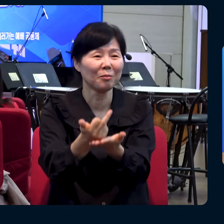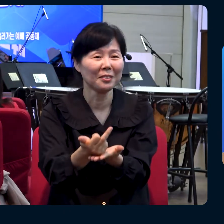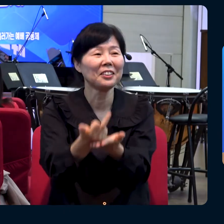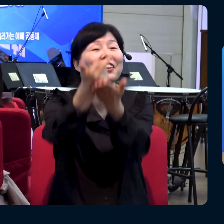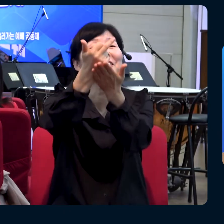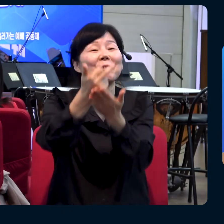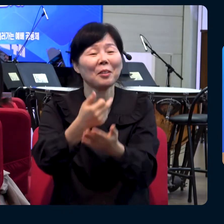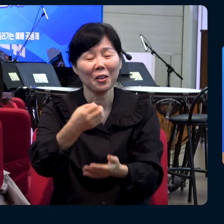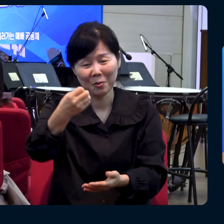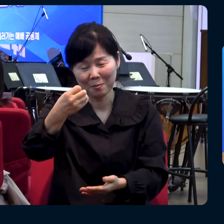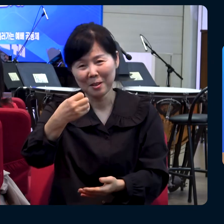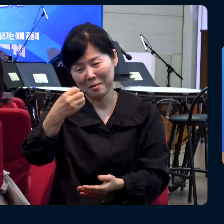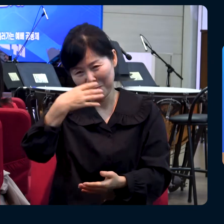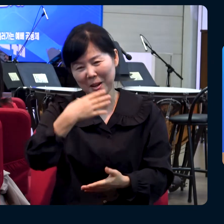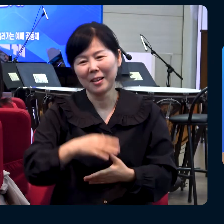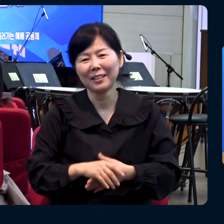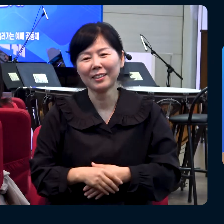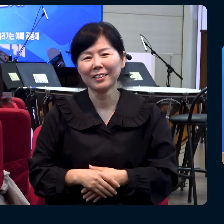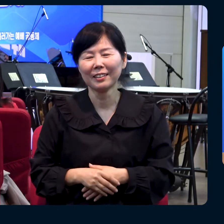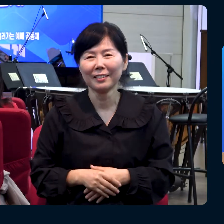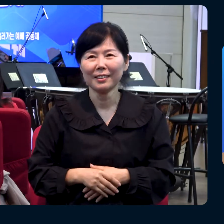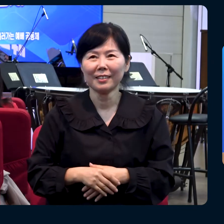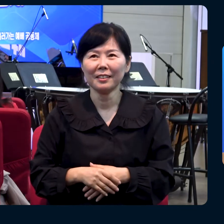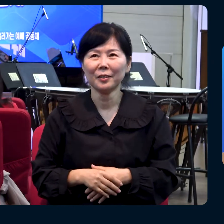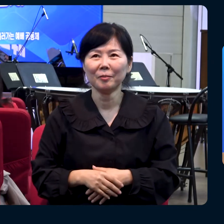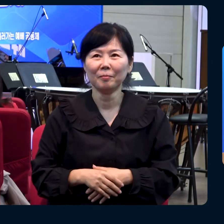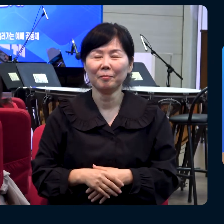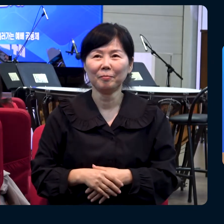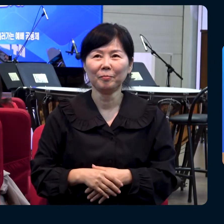요즘은 누가 남자인지 여자인지 구분이 잘 안 돼요.